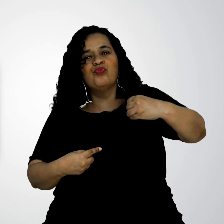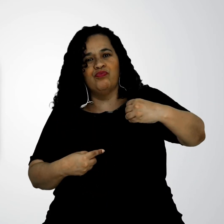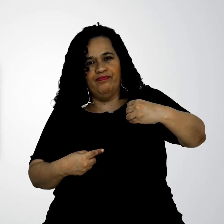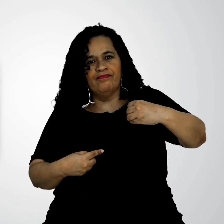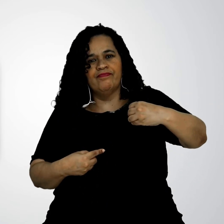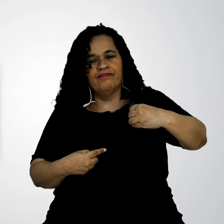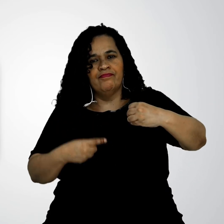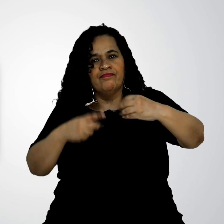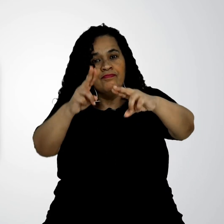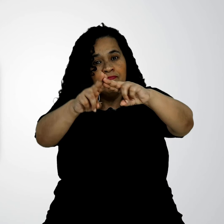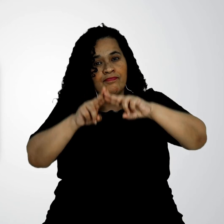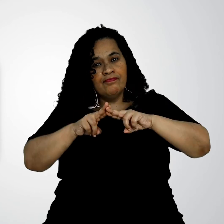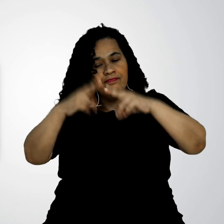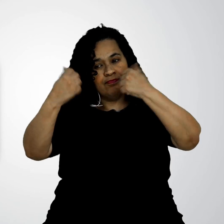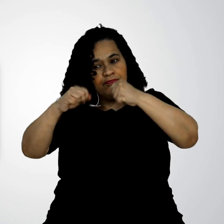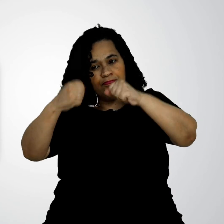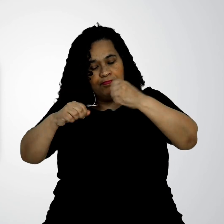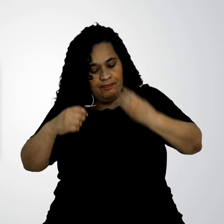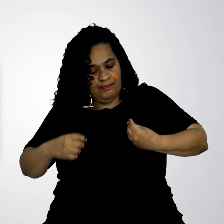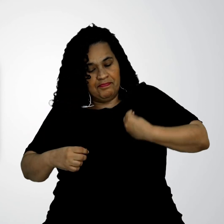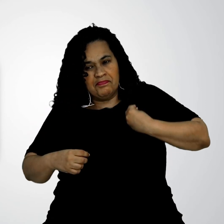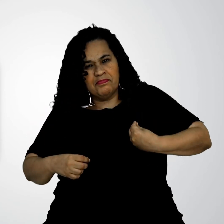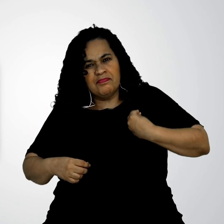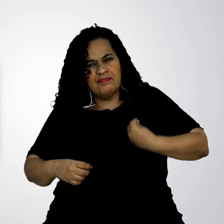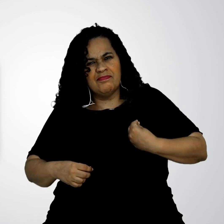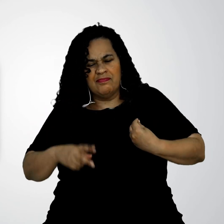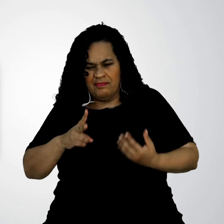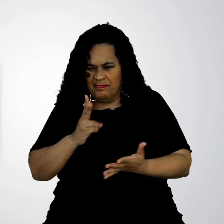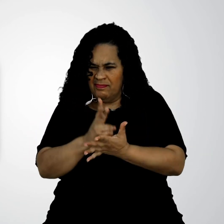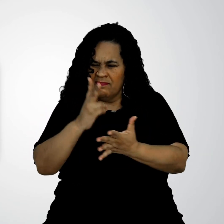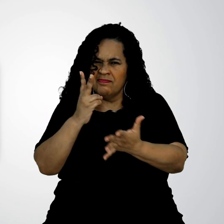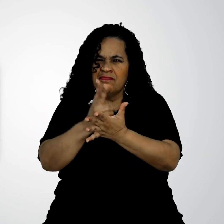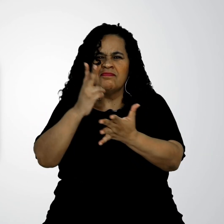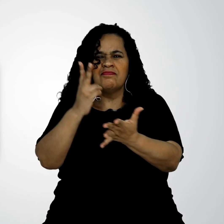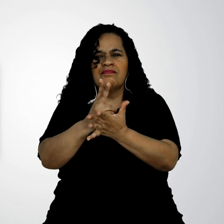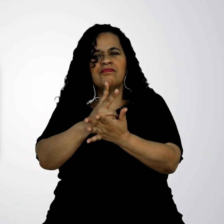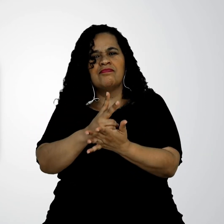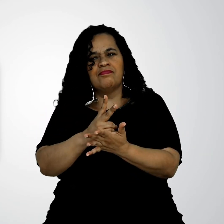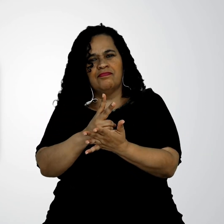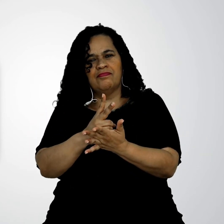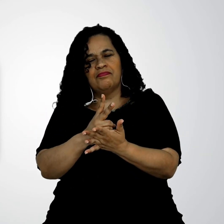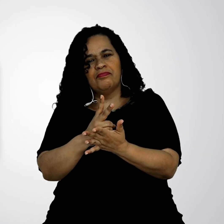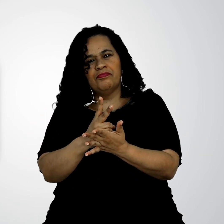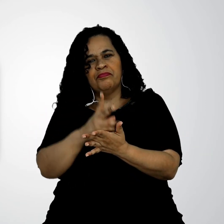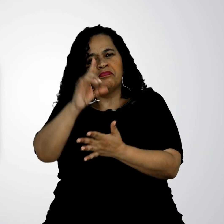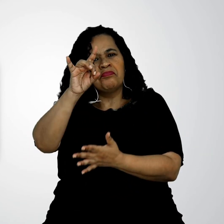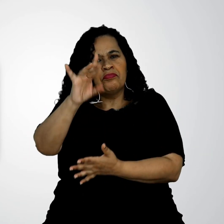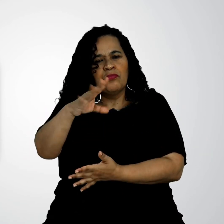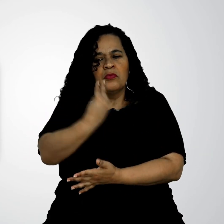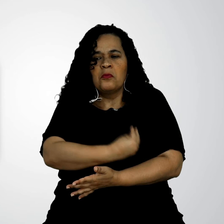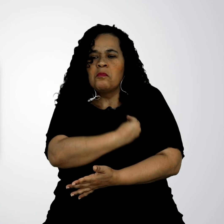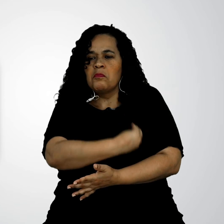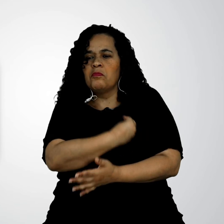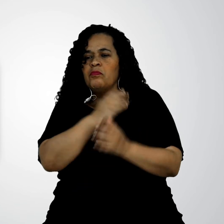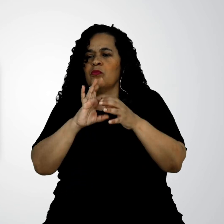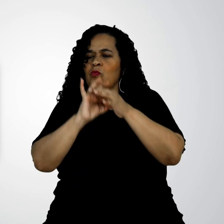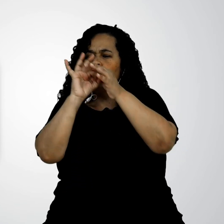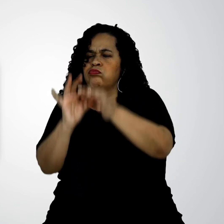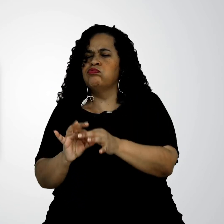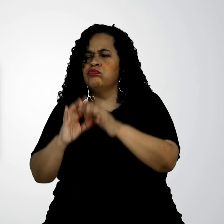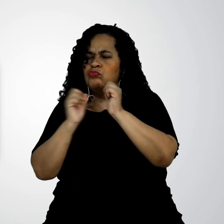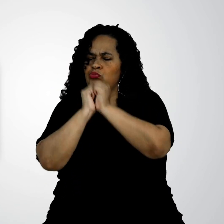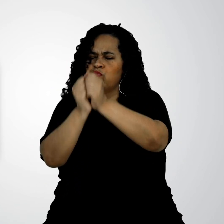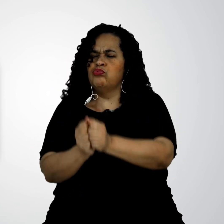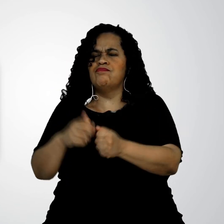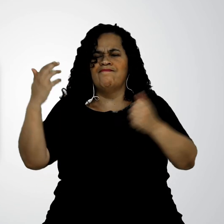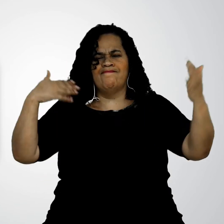ser mais presente na vida dos nossos filhos. Mas não é presença simplesmente. Né? E isso é importante, sair, andar, passear, isso é